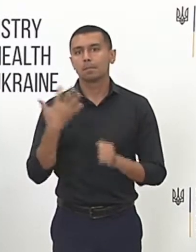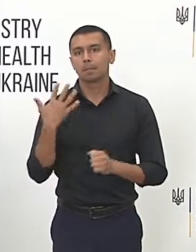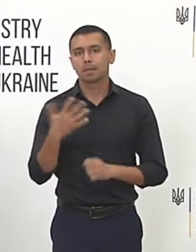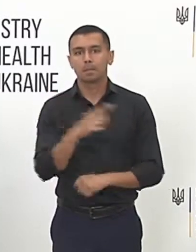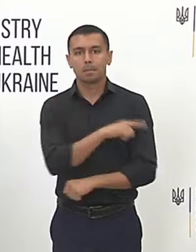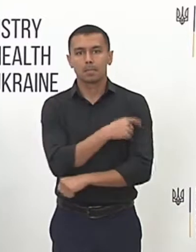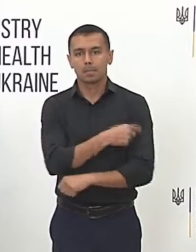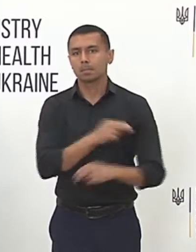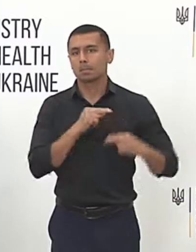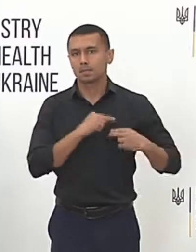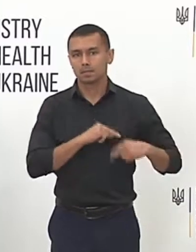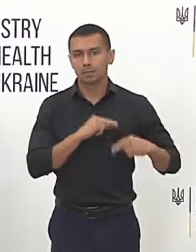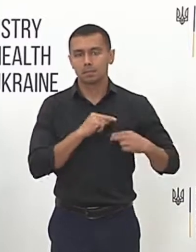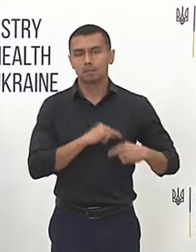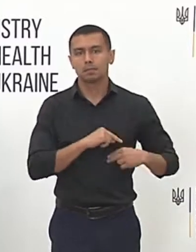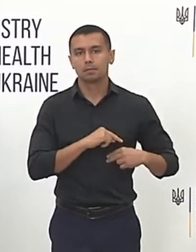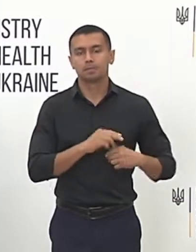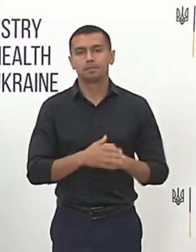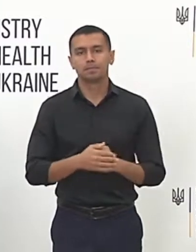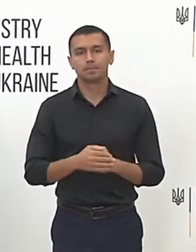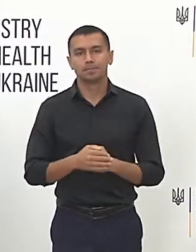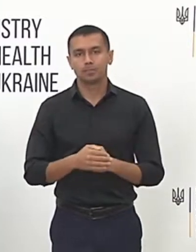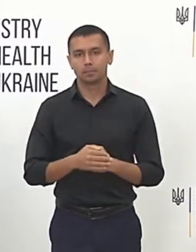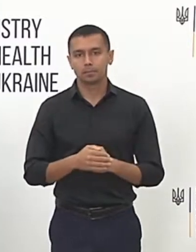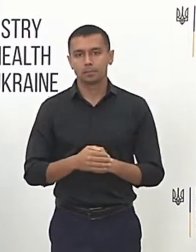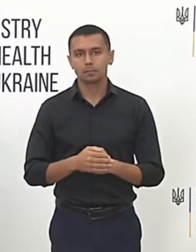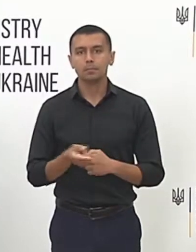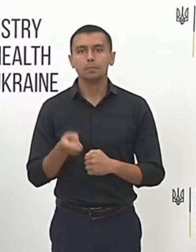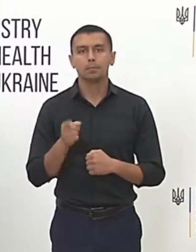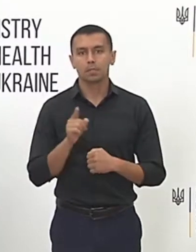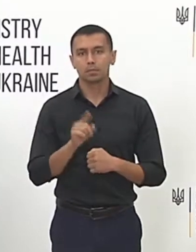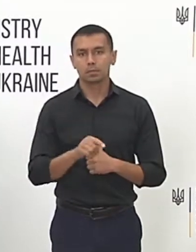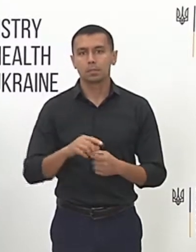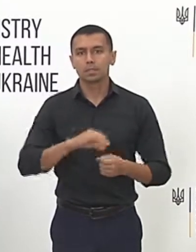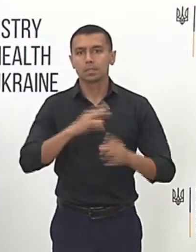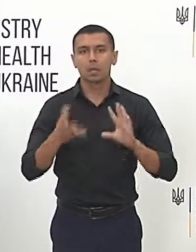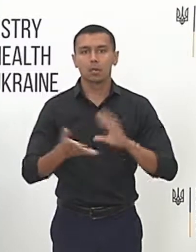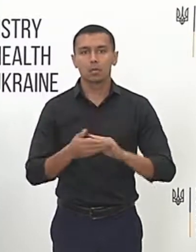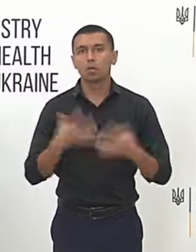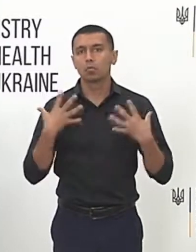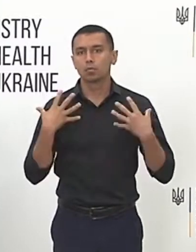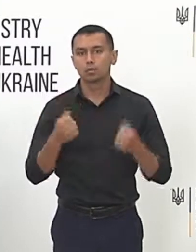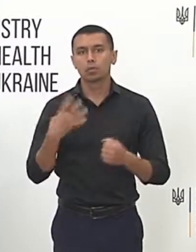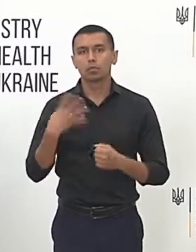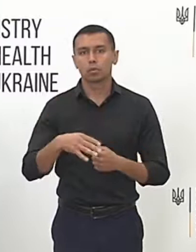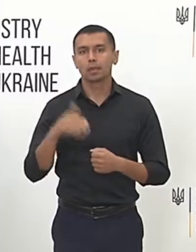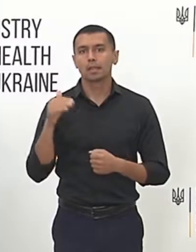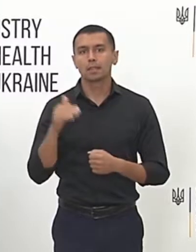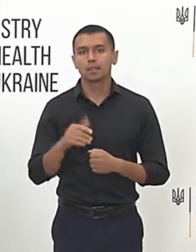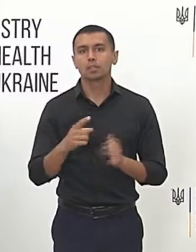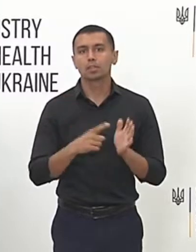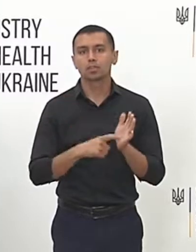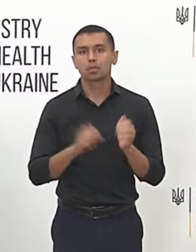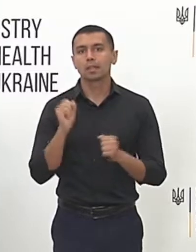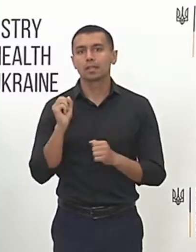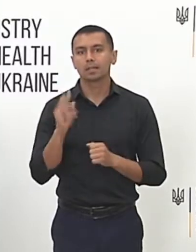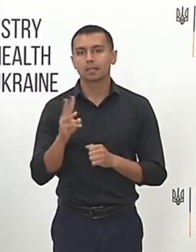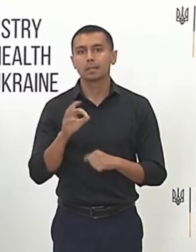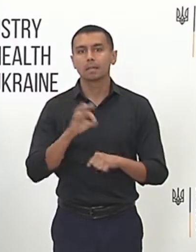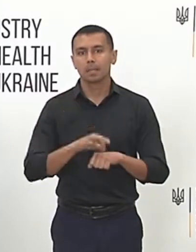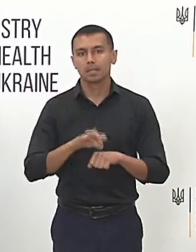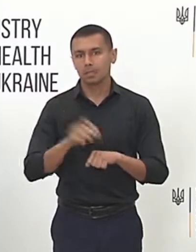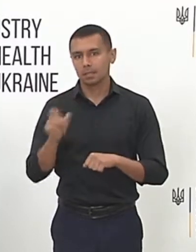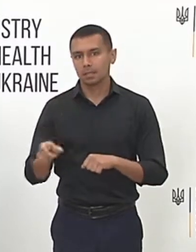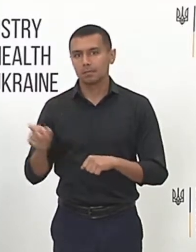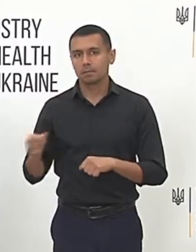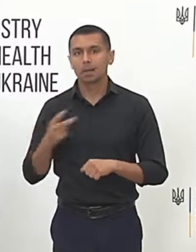8865 медичних працівників. При цьому загалом одужало 40 613